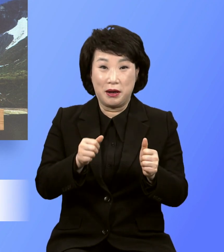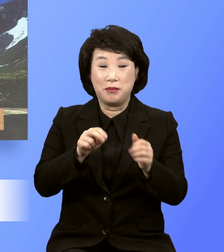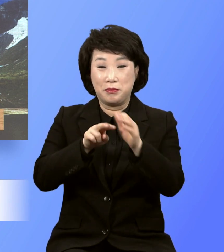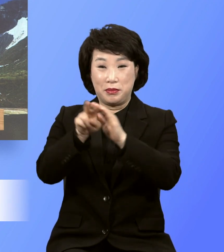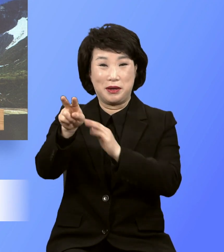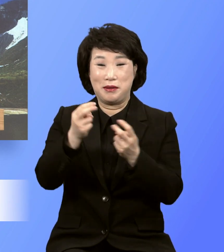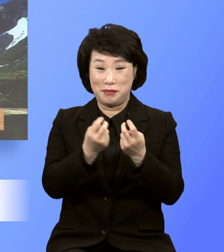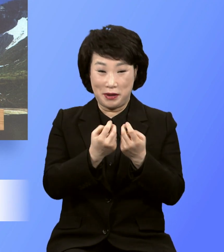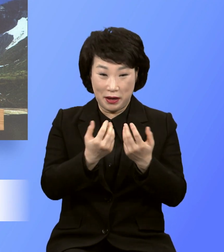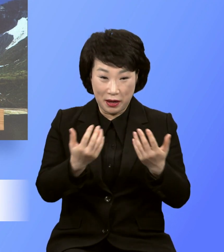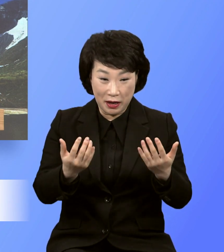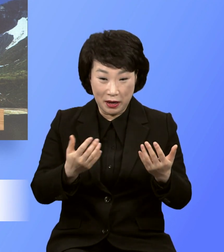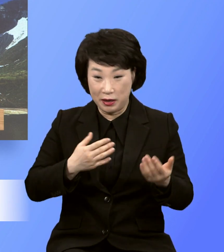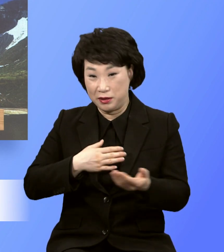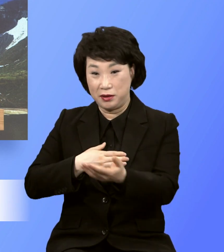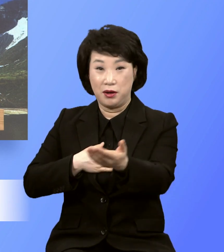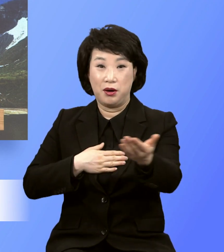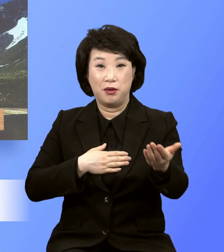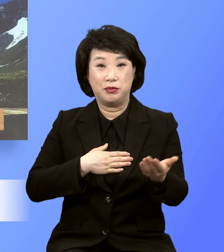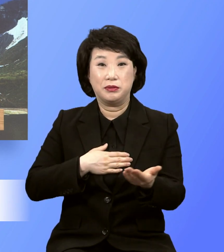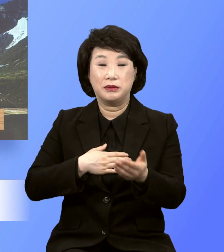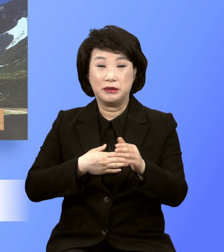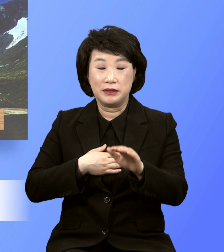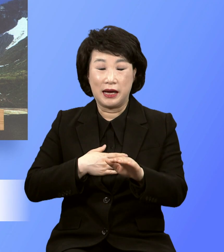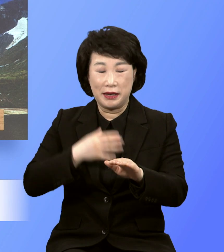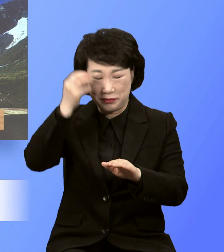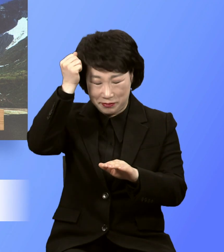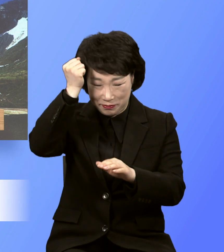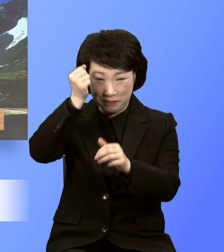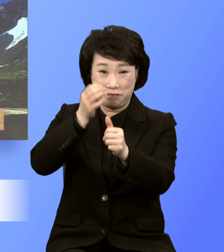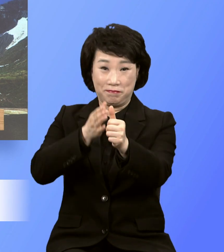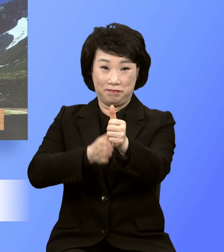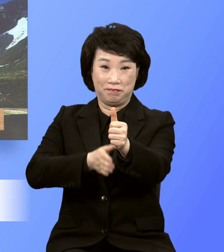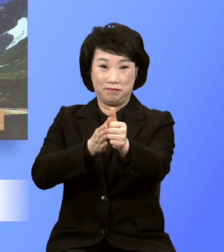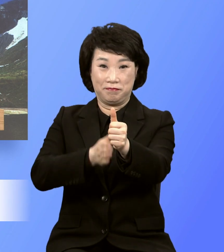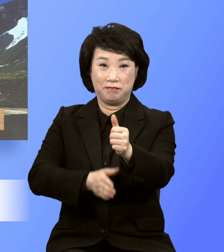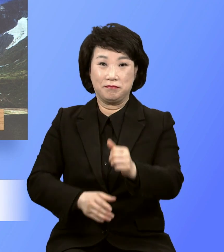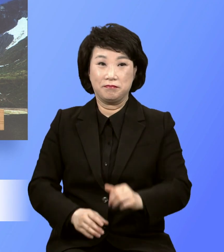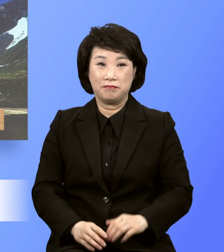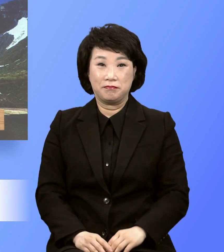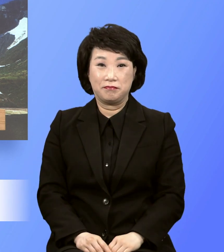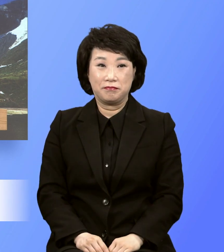수 없다는 사실을 절대 잊어서는 안 됩니다.